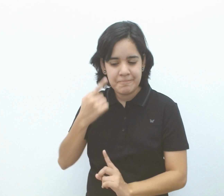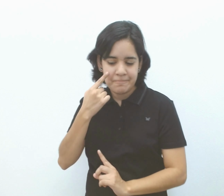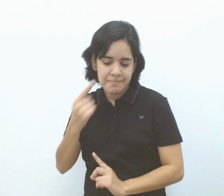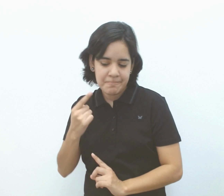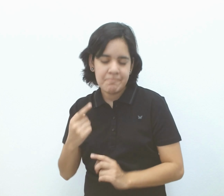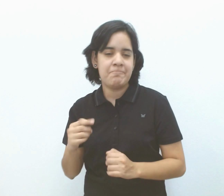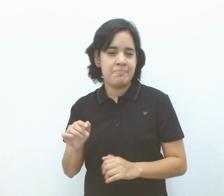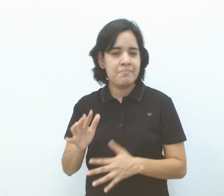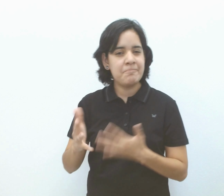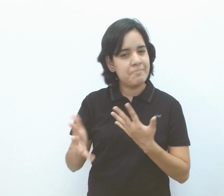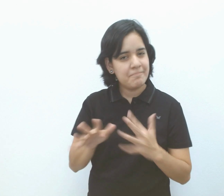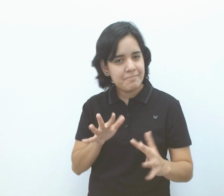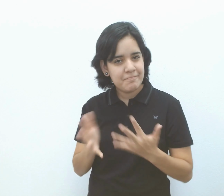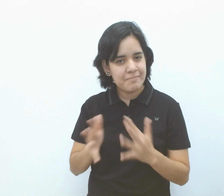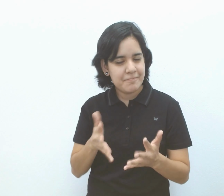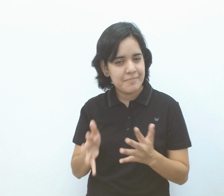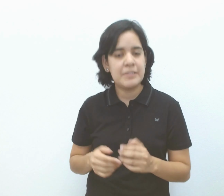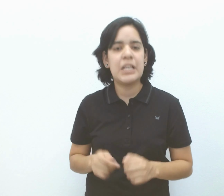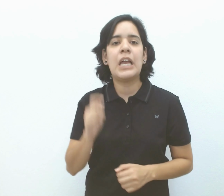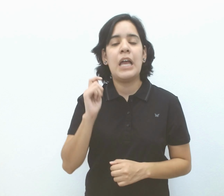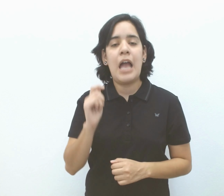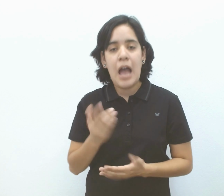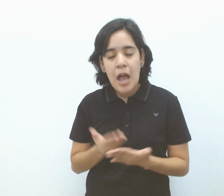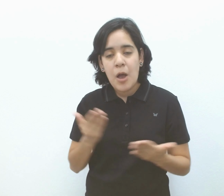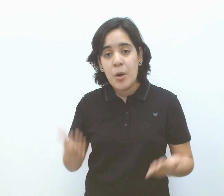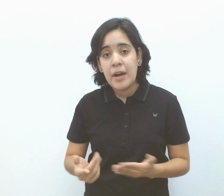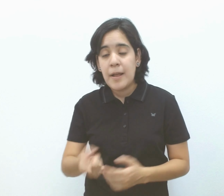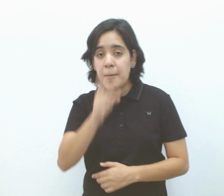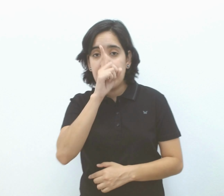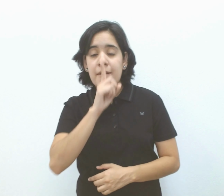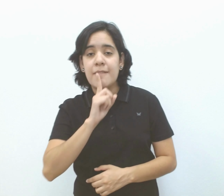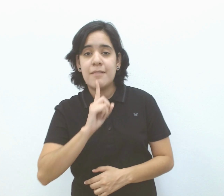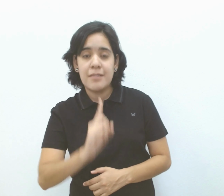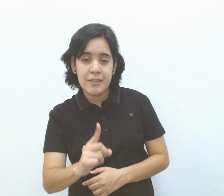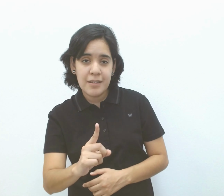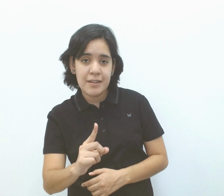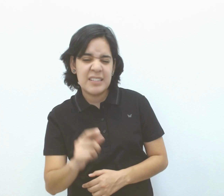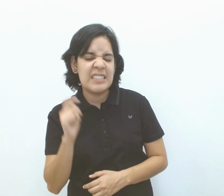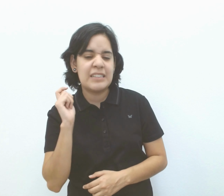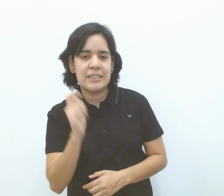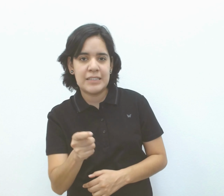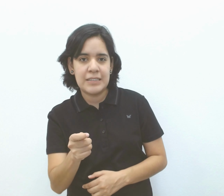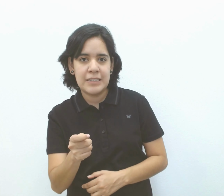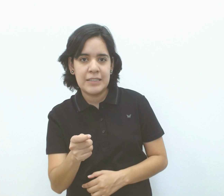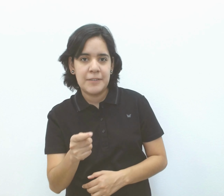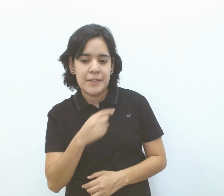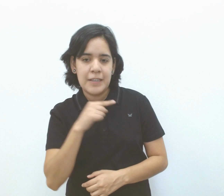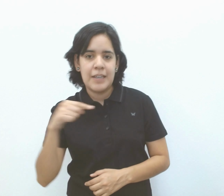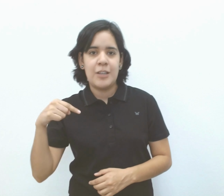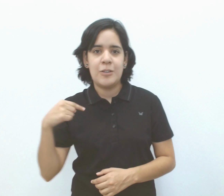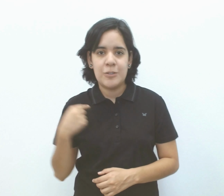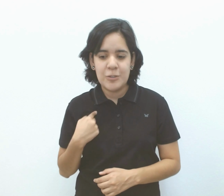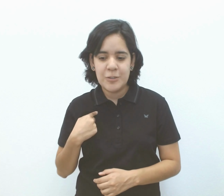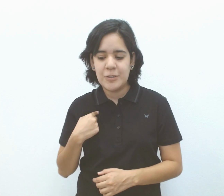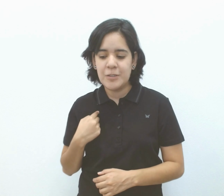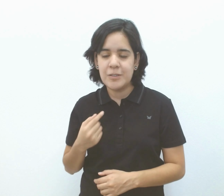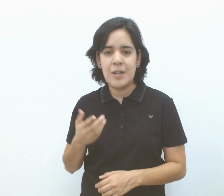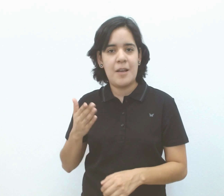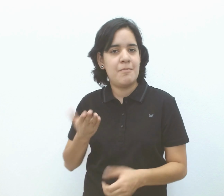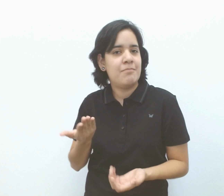en darnos cuenta que las mentiras van llegando en esta parte justo cuando queremos evitar una consecuencia. Y ahí entonces nos ponemos